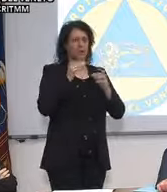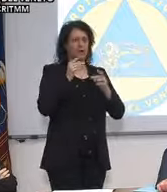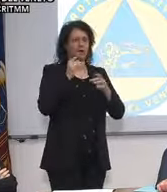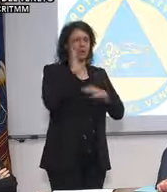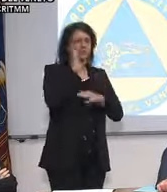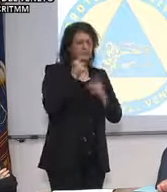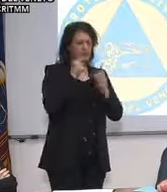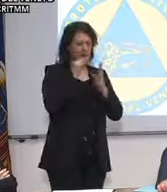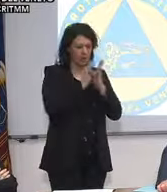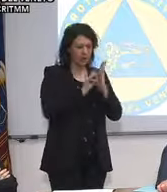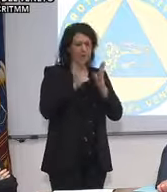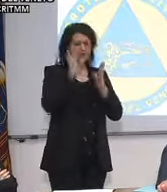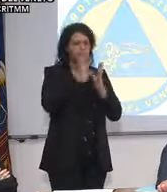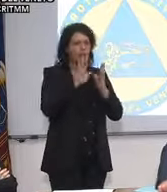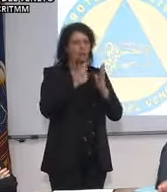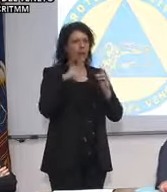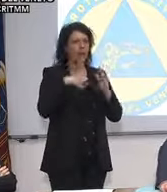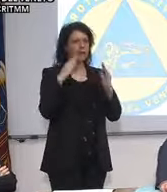questo. Guardate, cioè,